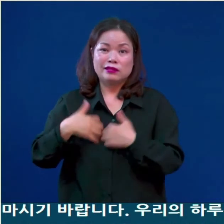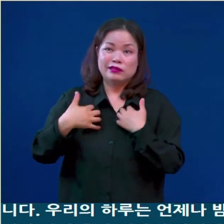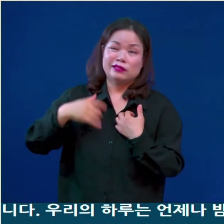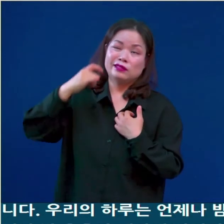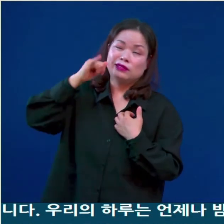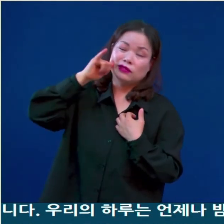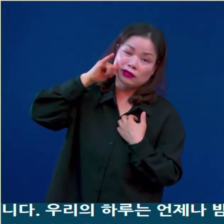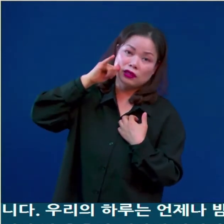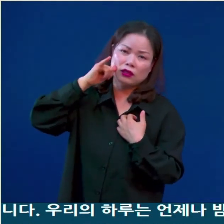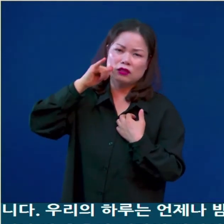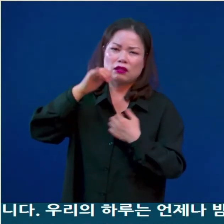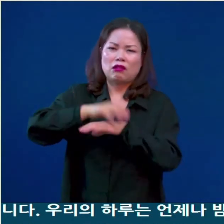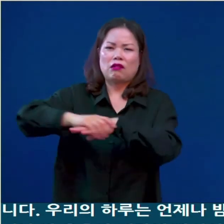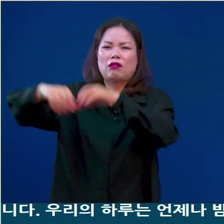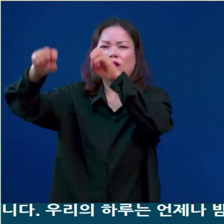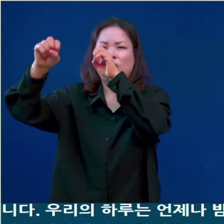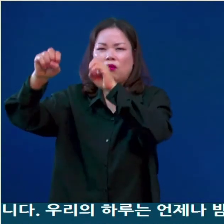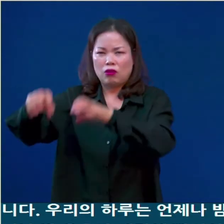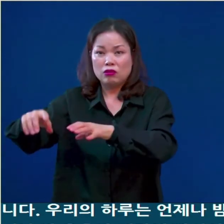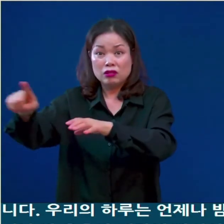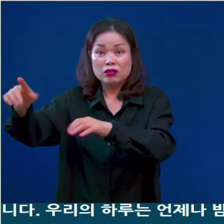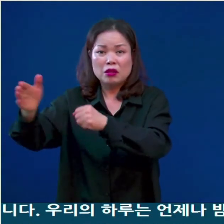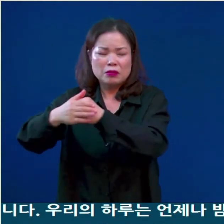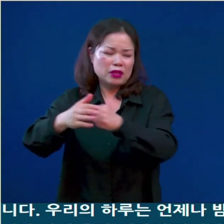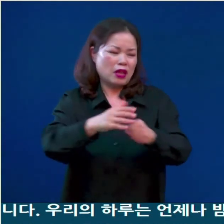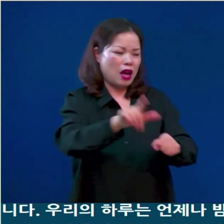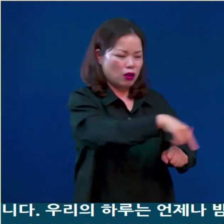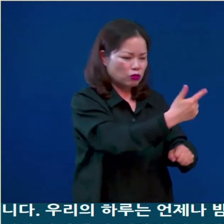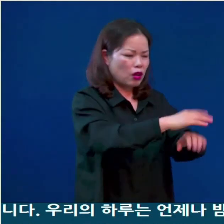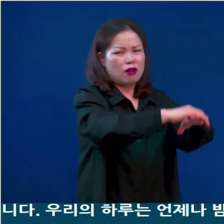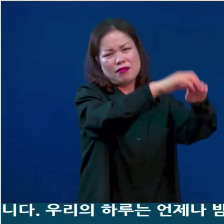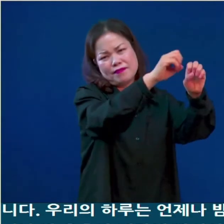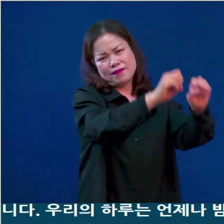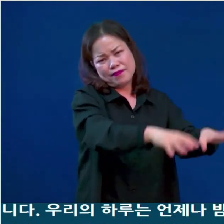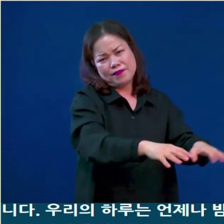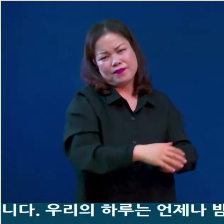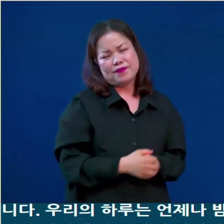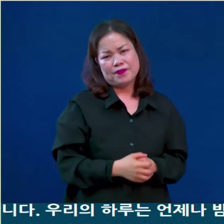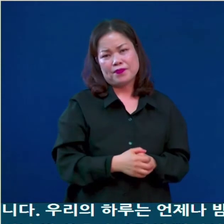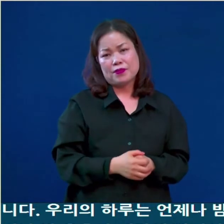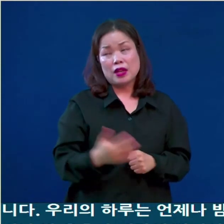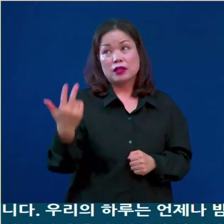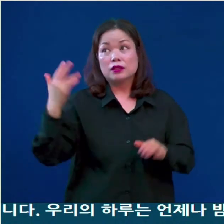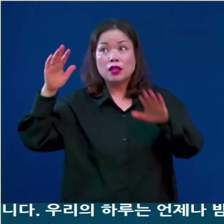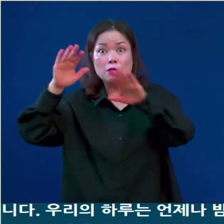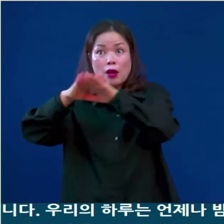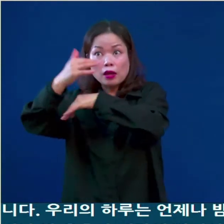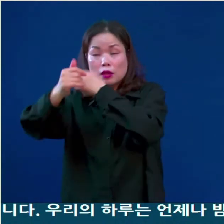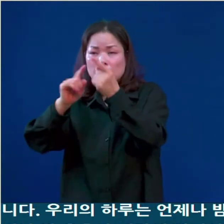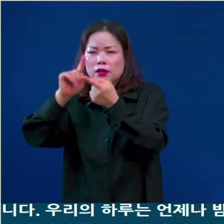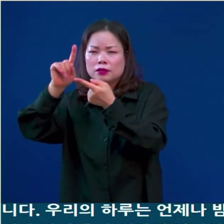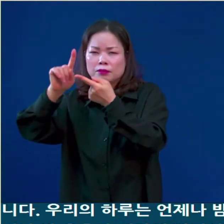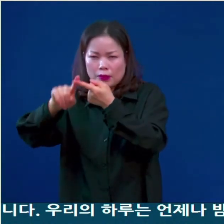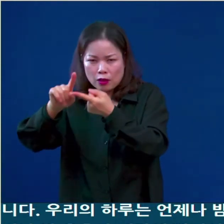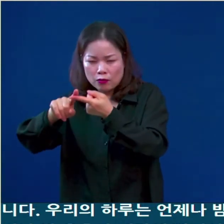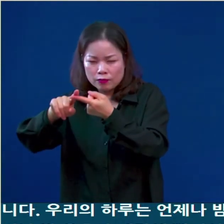사라진 허무한 하루가 될 것입니다. 그러나 지난밤이 하나님의 말씀에